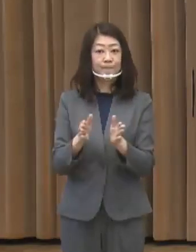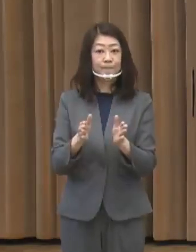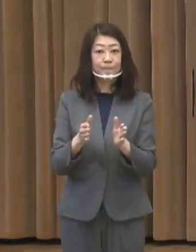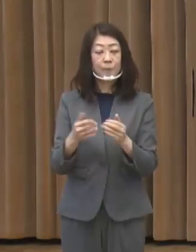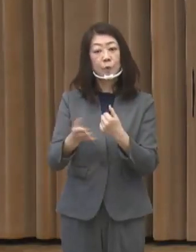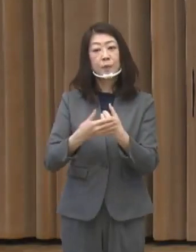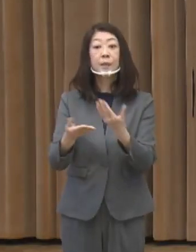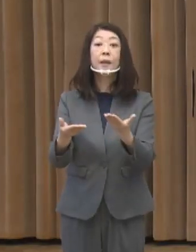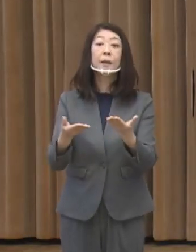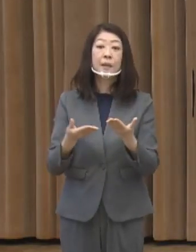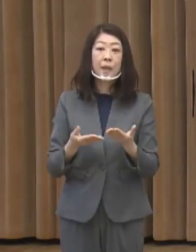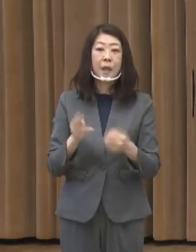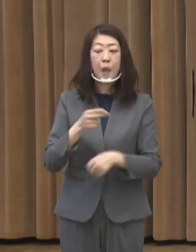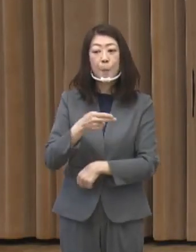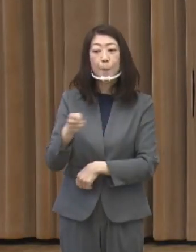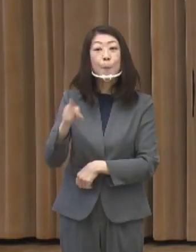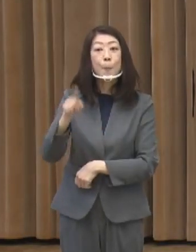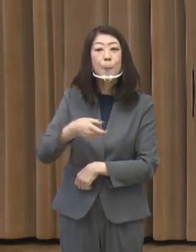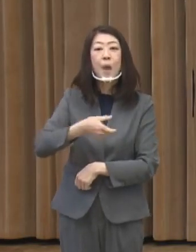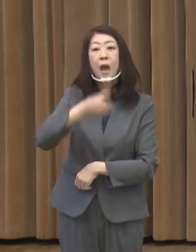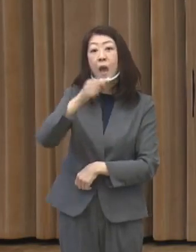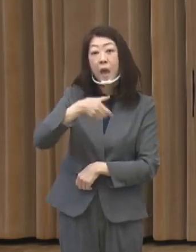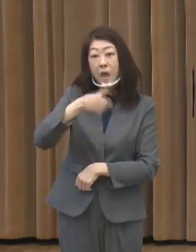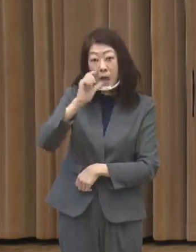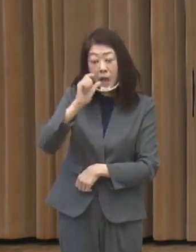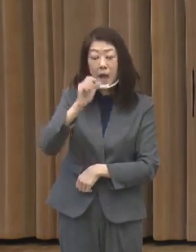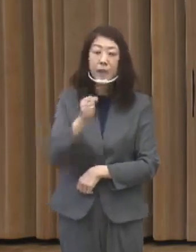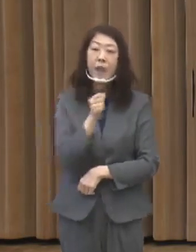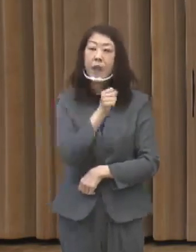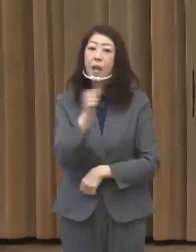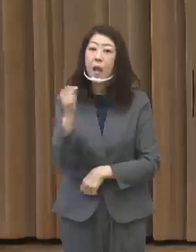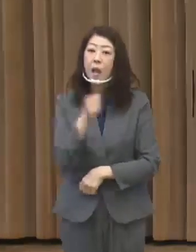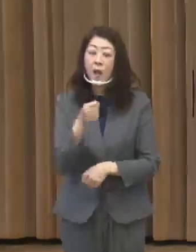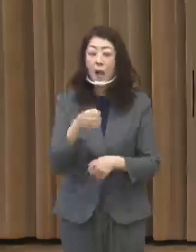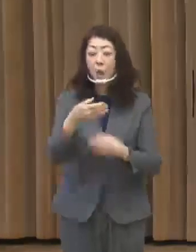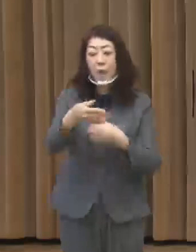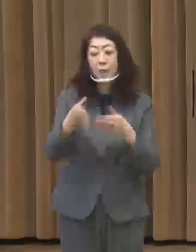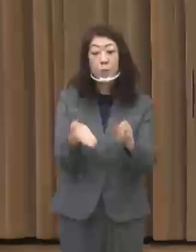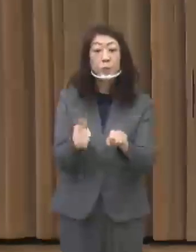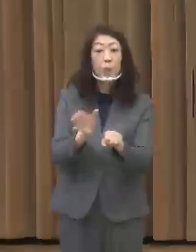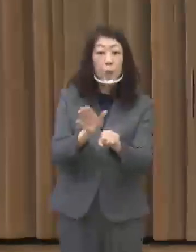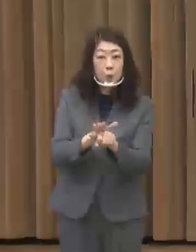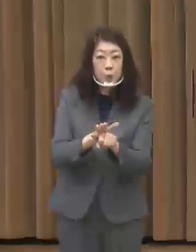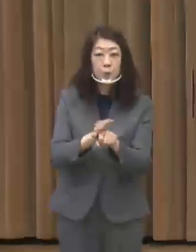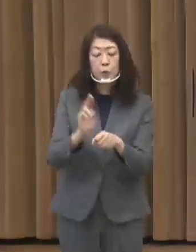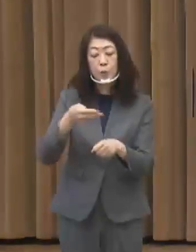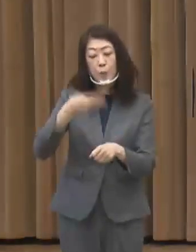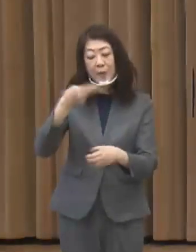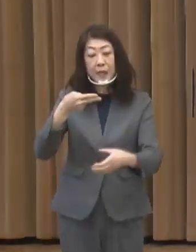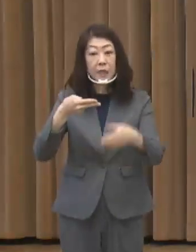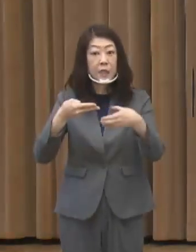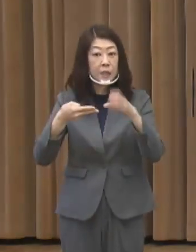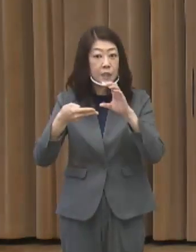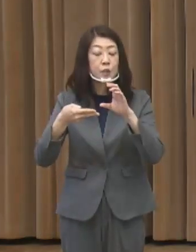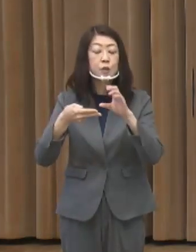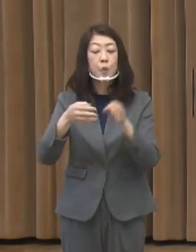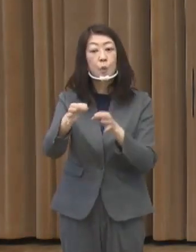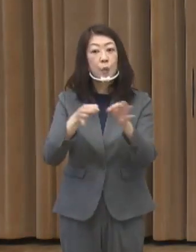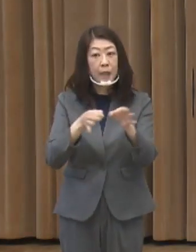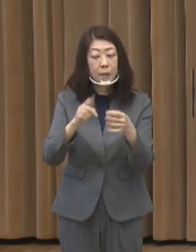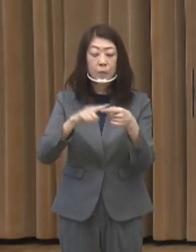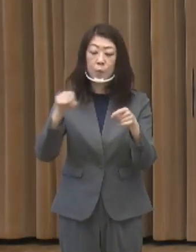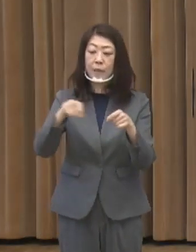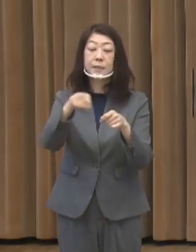ただいたバーやカラオケボックスを含む飲食店と喫茶店であります。まん延防止等重点